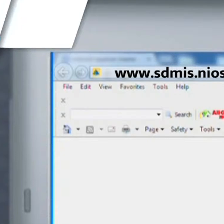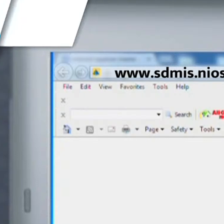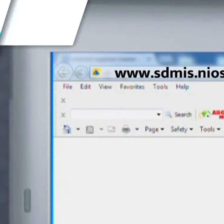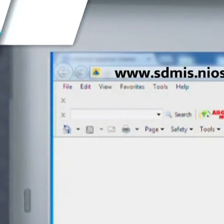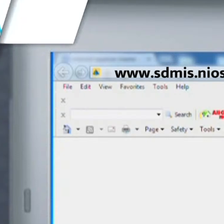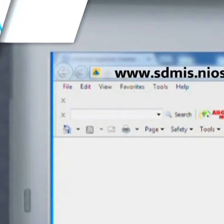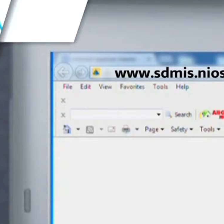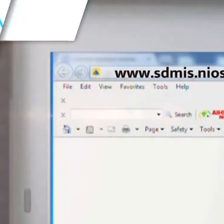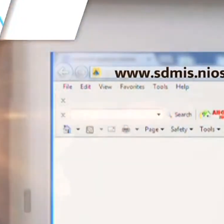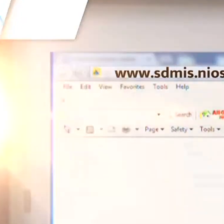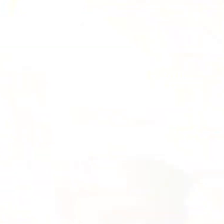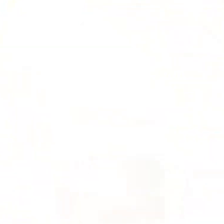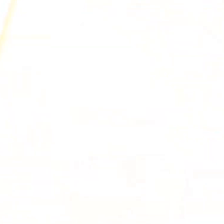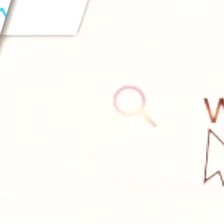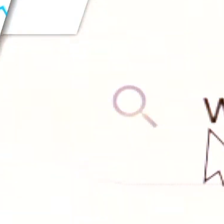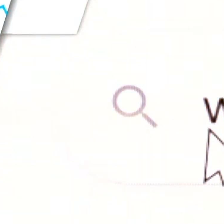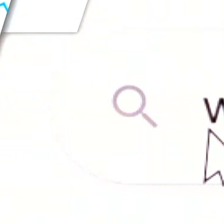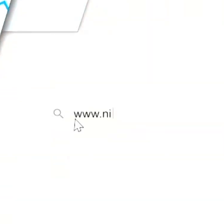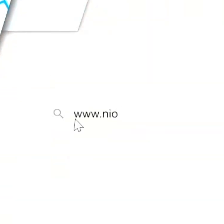www.sdmis.nius.ac.in अथवा